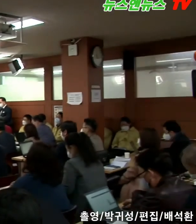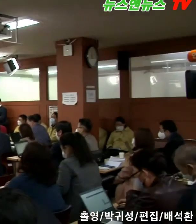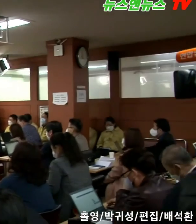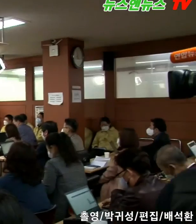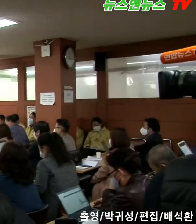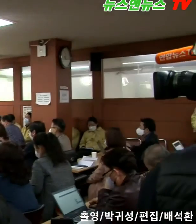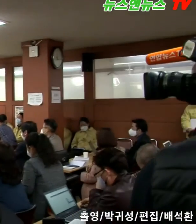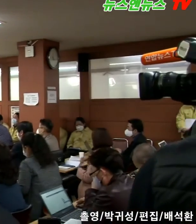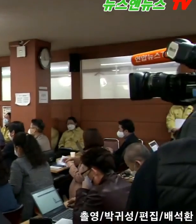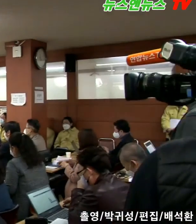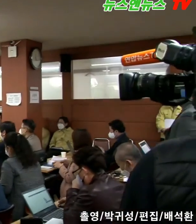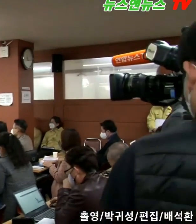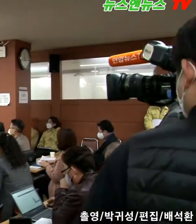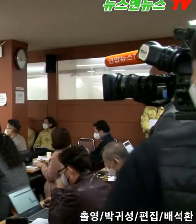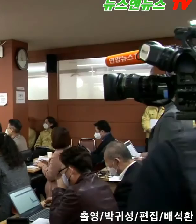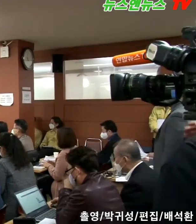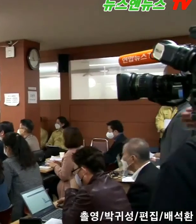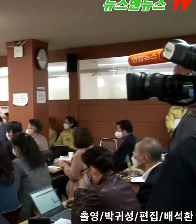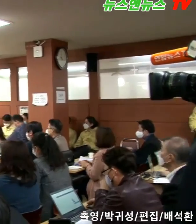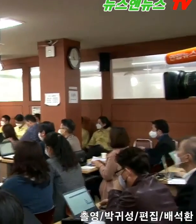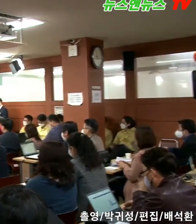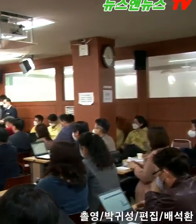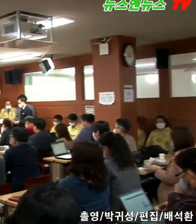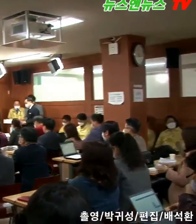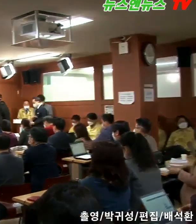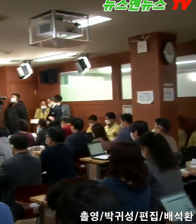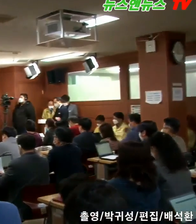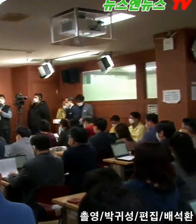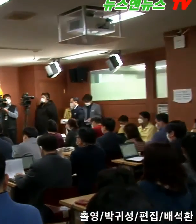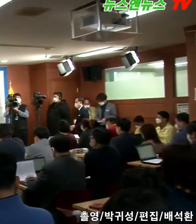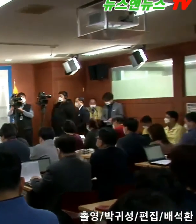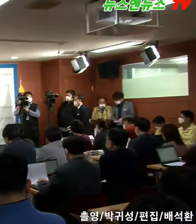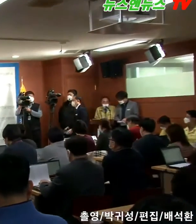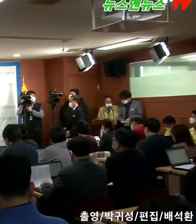네. 이상으로 마치겠습니다. 감사합니다. 네, 이상으로 기자회견을 모두 마치겠습니다.